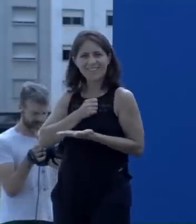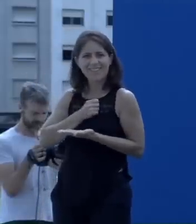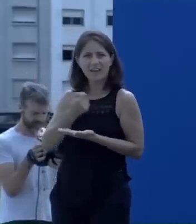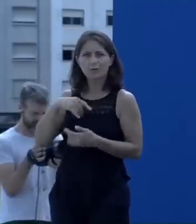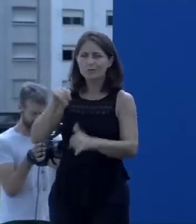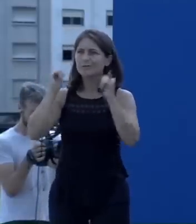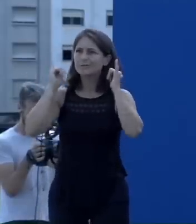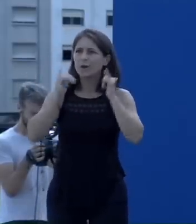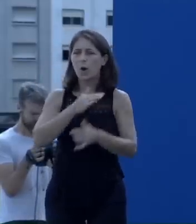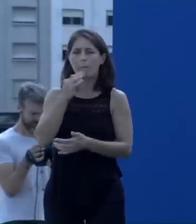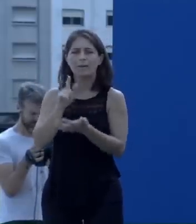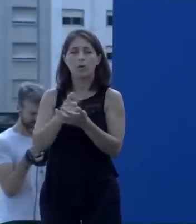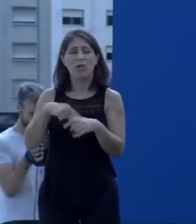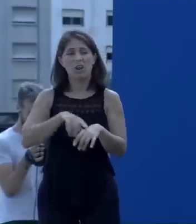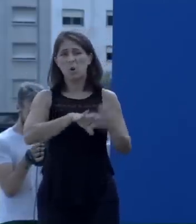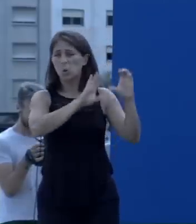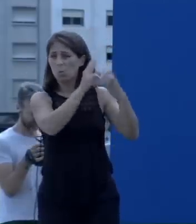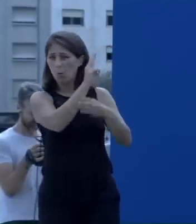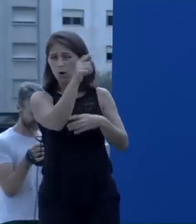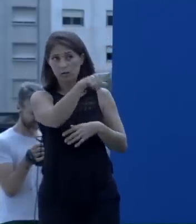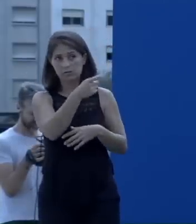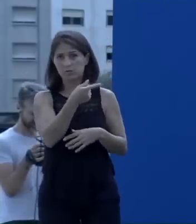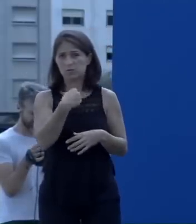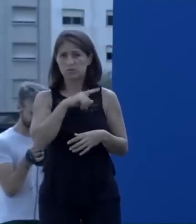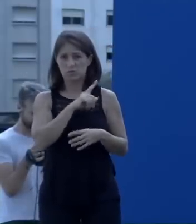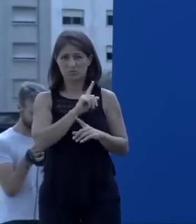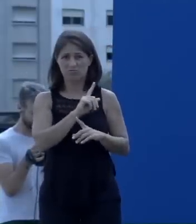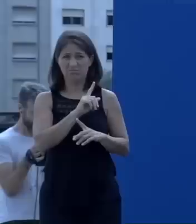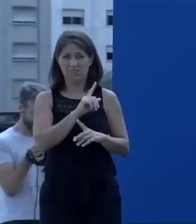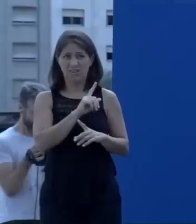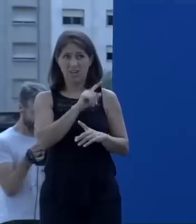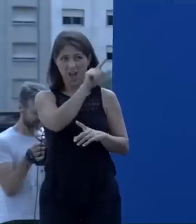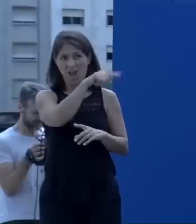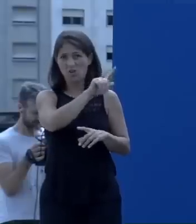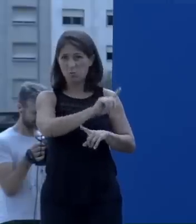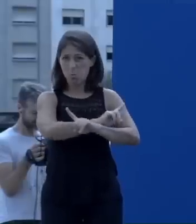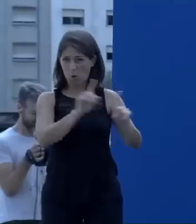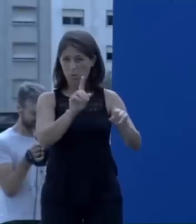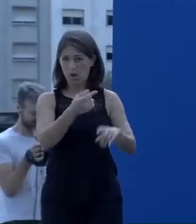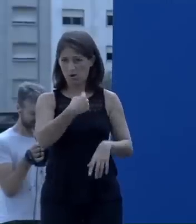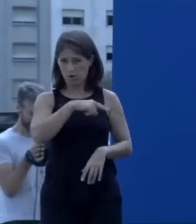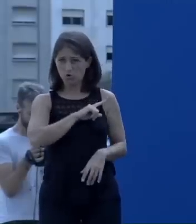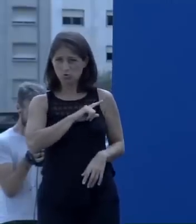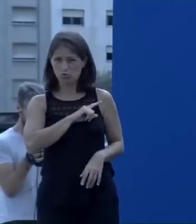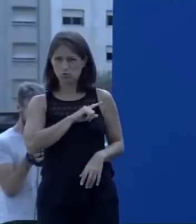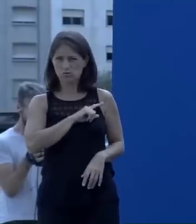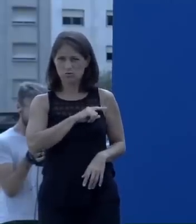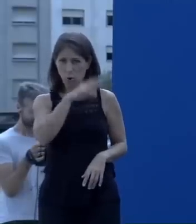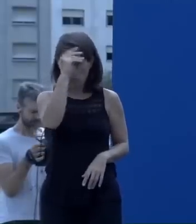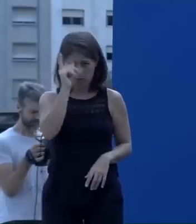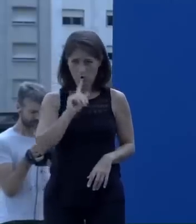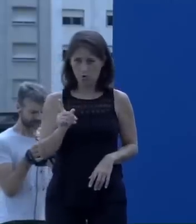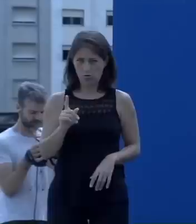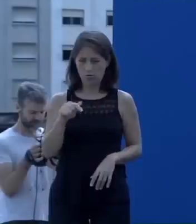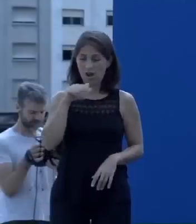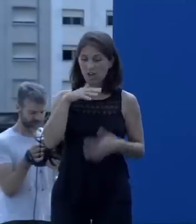ou lingua que como Partido Popular prohibimos. Non esquezades que a día de